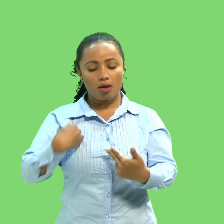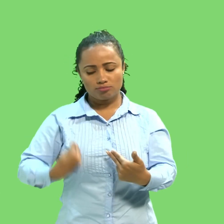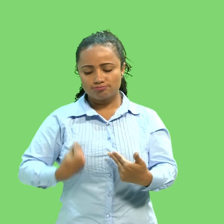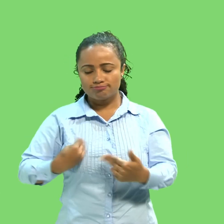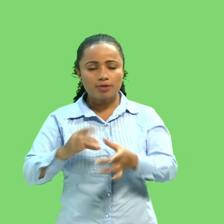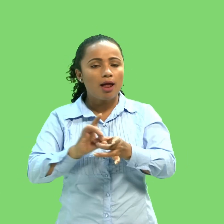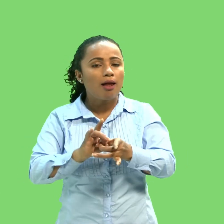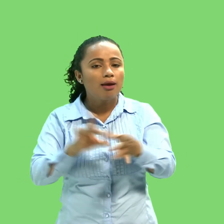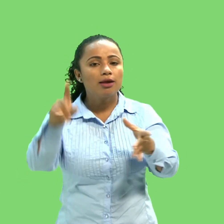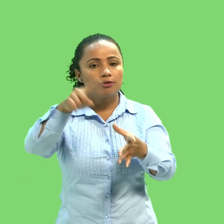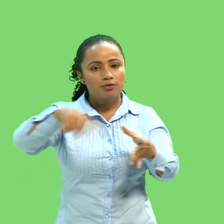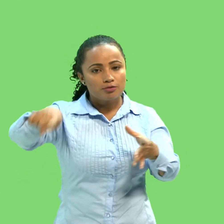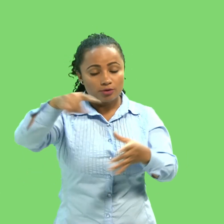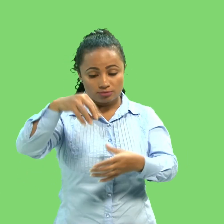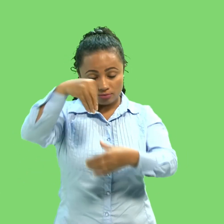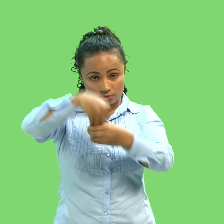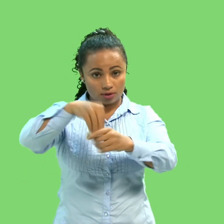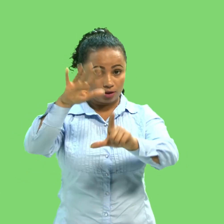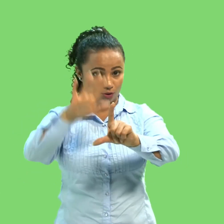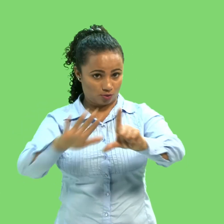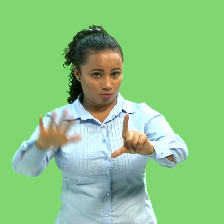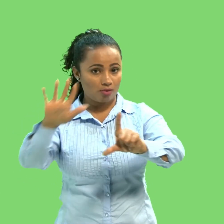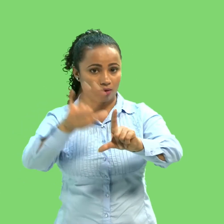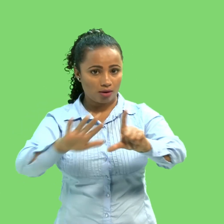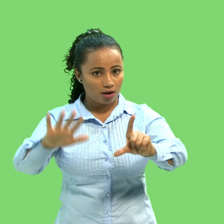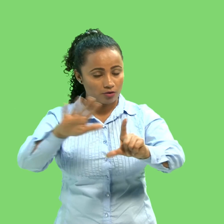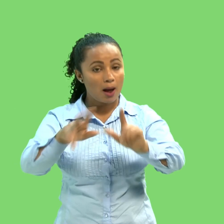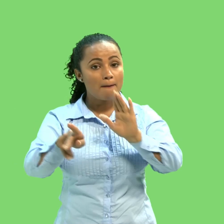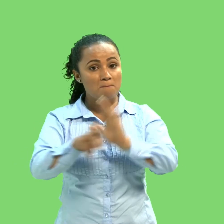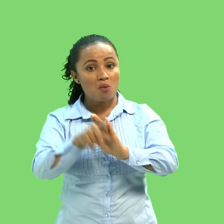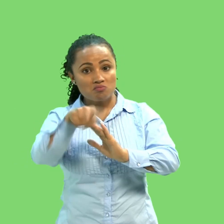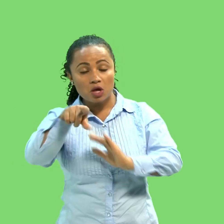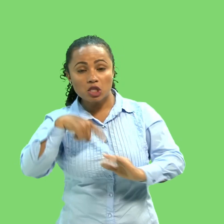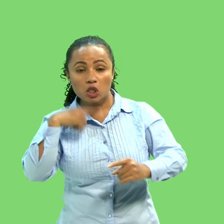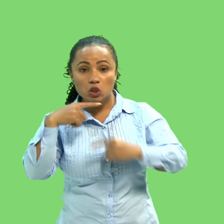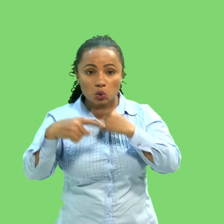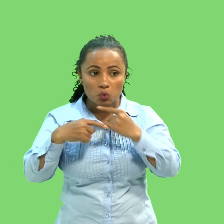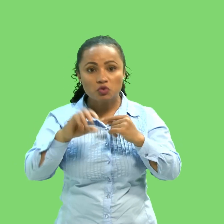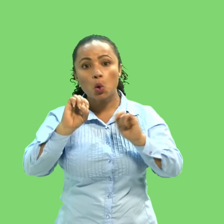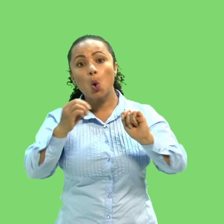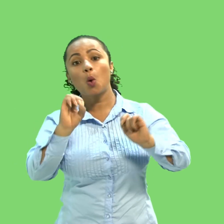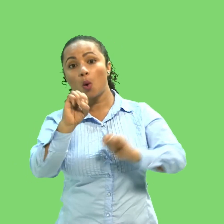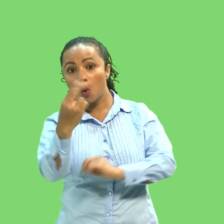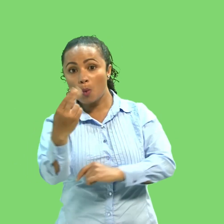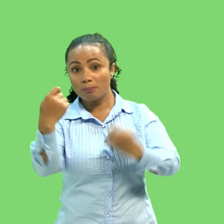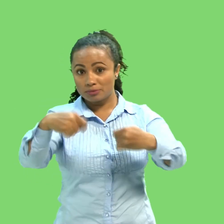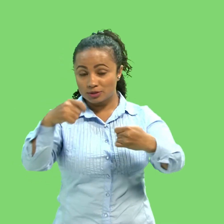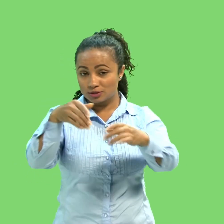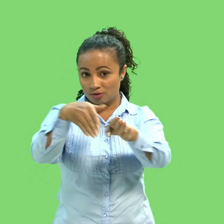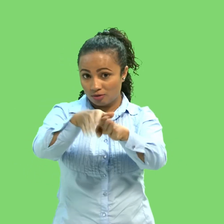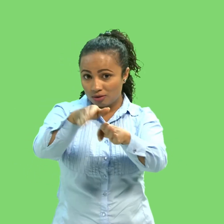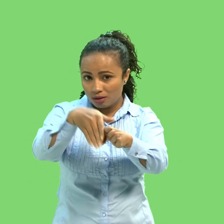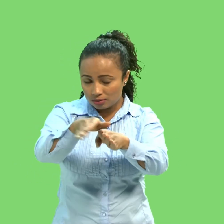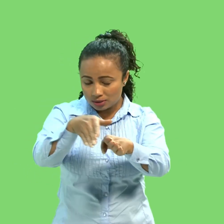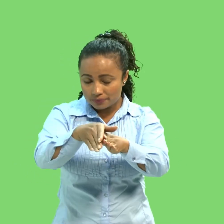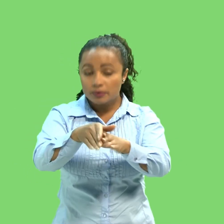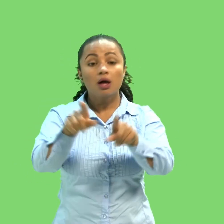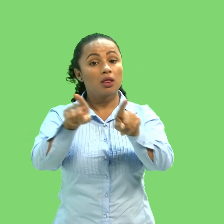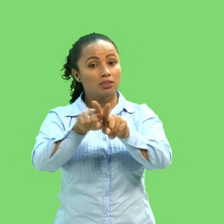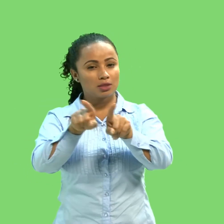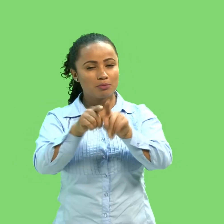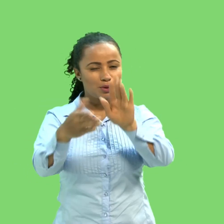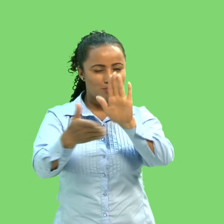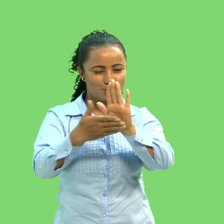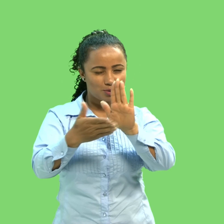vocês no ambiente de aprendizagem, para possíveis dúvidas e orientações. As propostas de trabalho também estarão expostas no